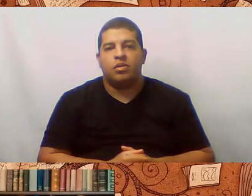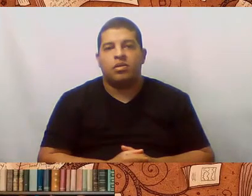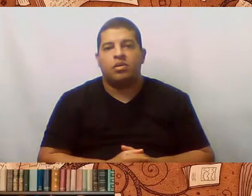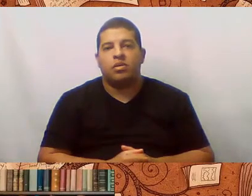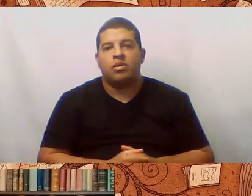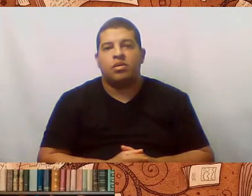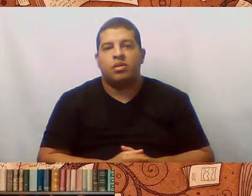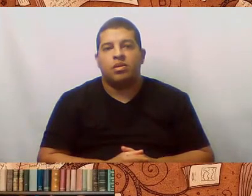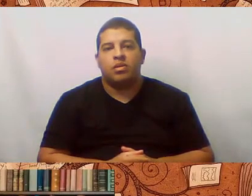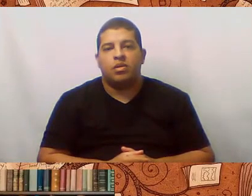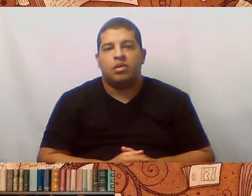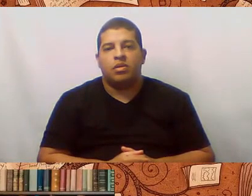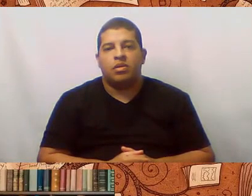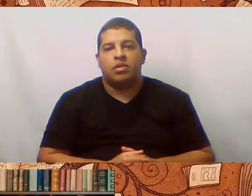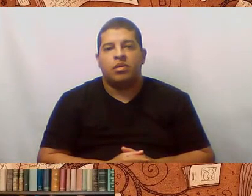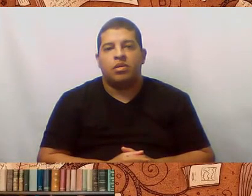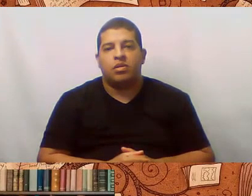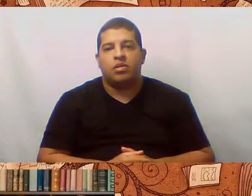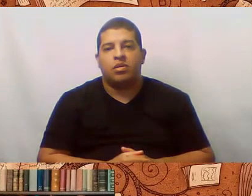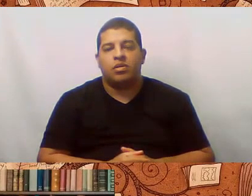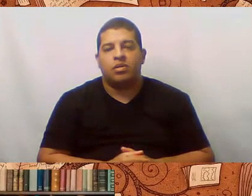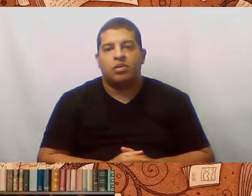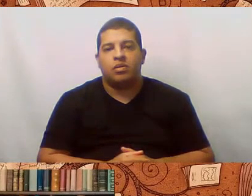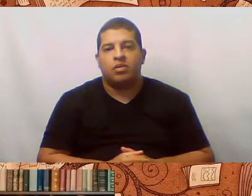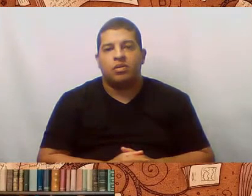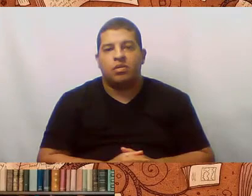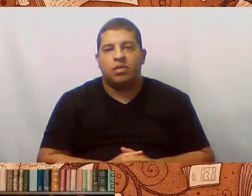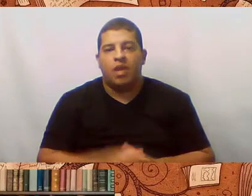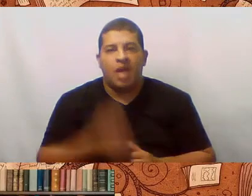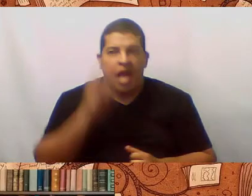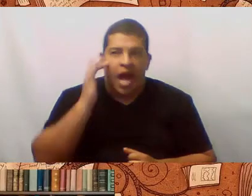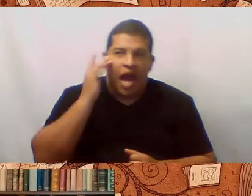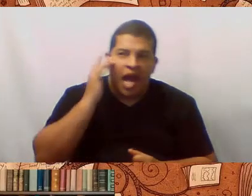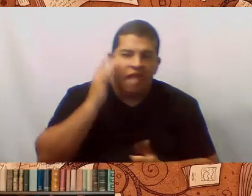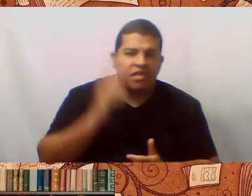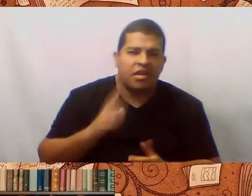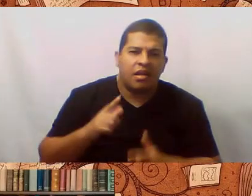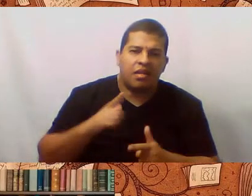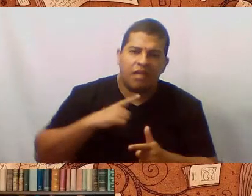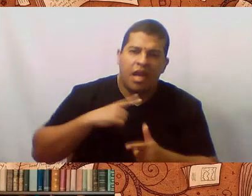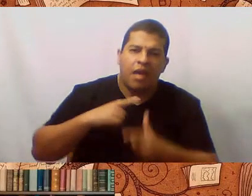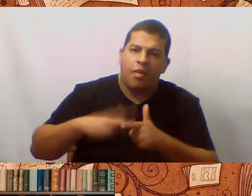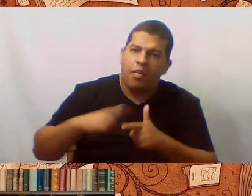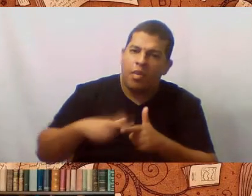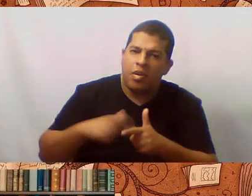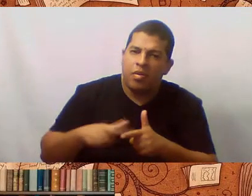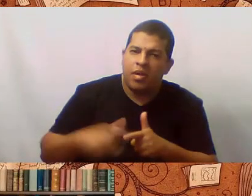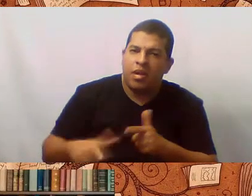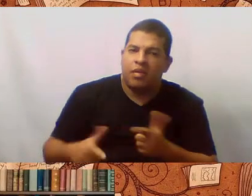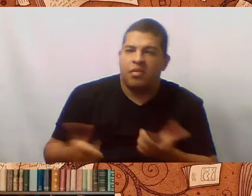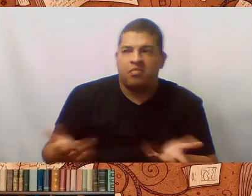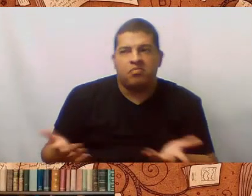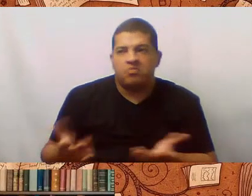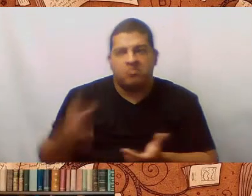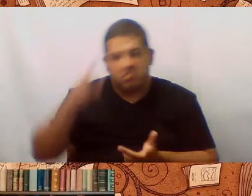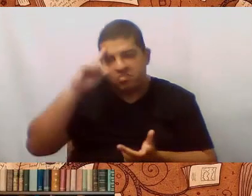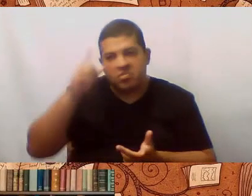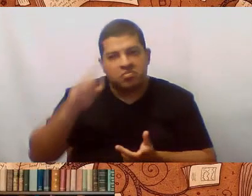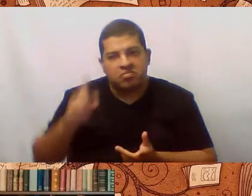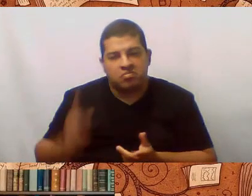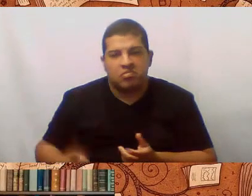um recalcamento mal elaborado nos tempos modernos. Você quer dizer com isso que nós vivemos numa